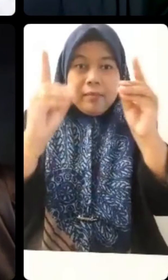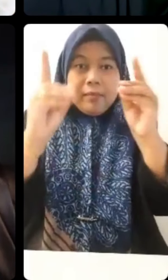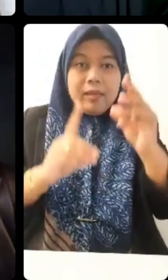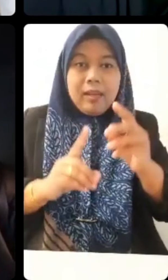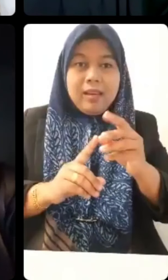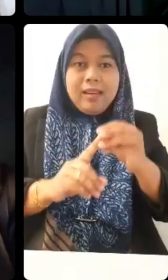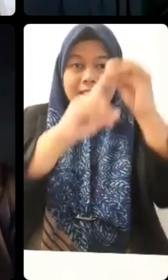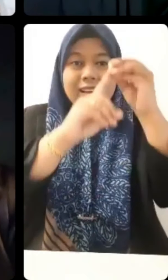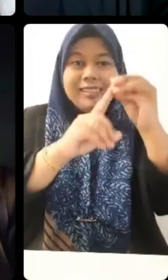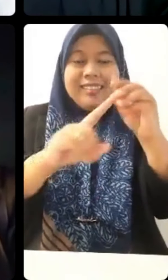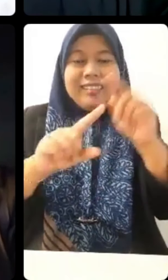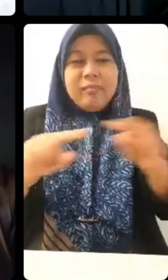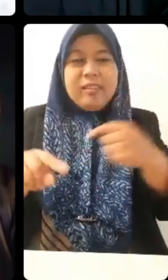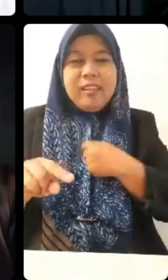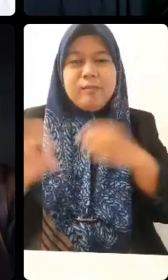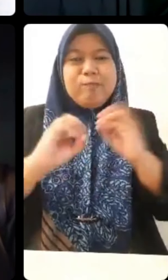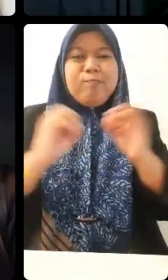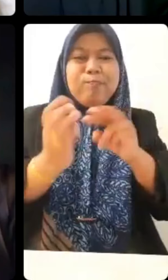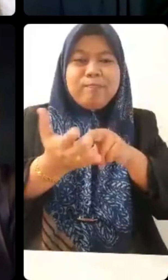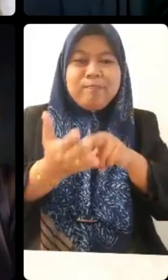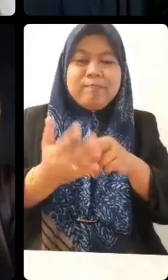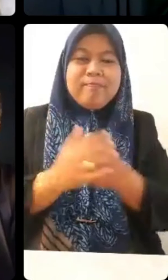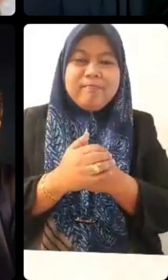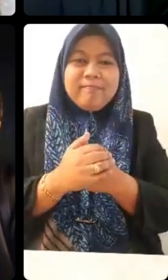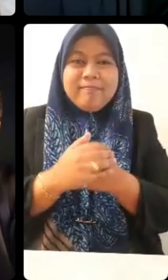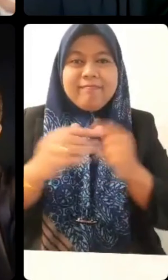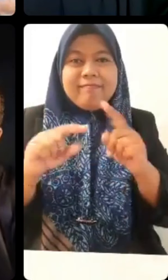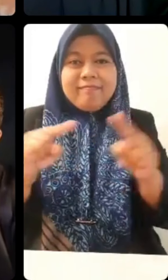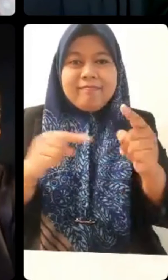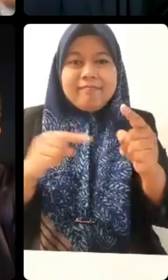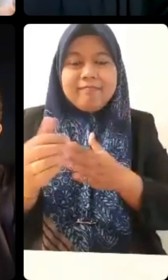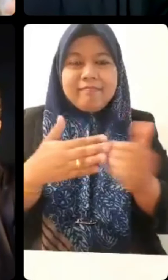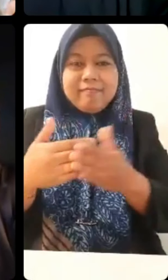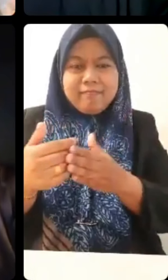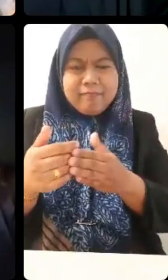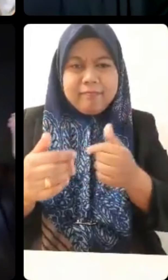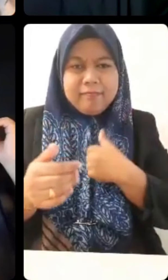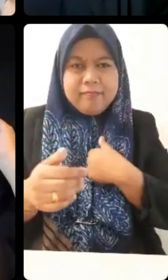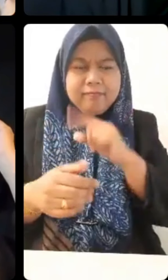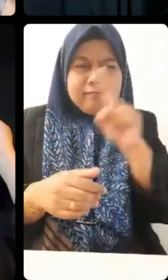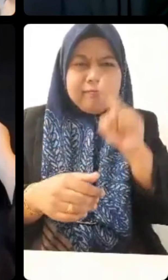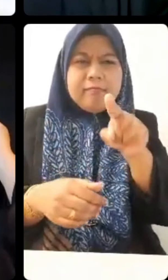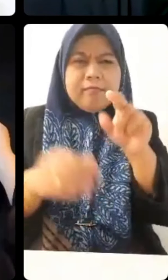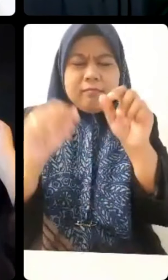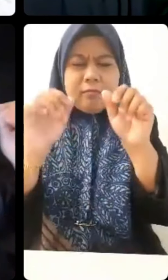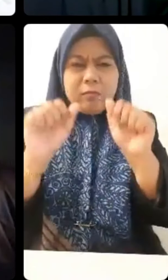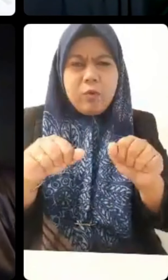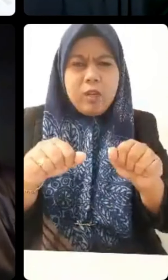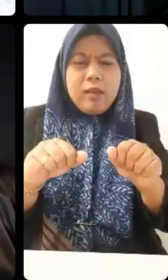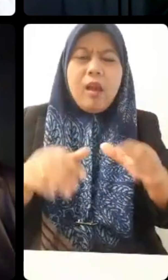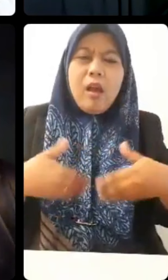apa. Bagi yang ingin menyertai kelas, boleh Cik Zaid kongsikan bagaimana laluan atau cara untuk menyertai kelas.